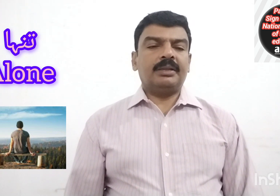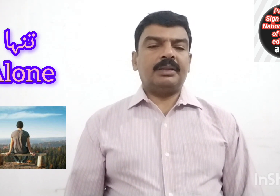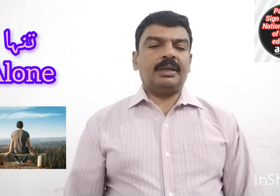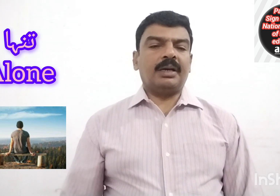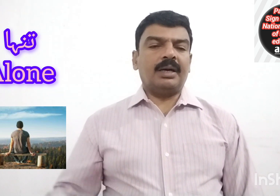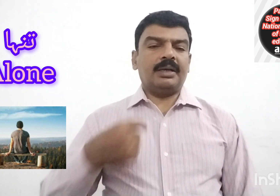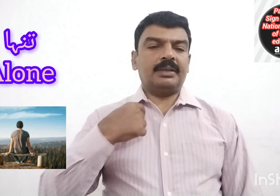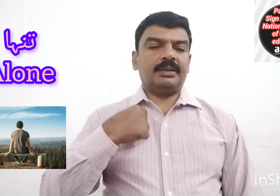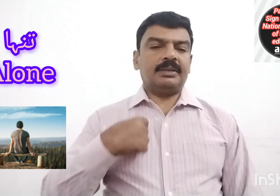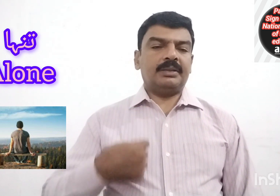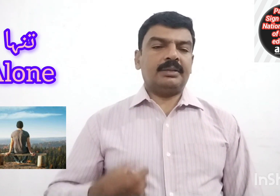तन्हा।